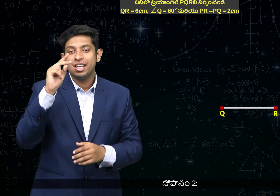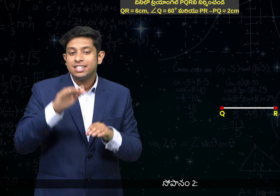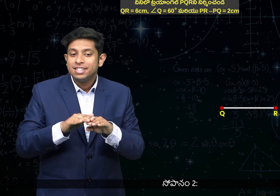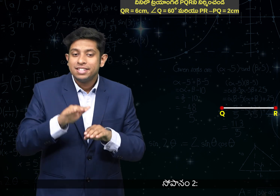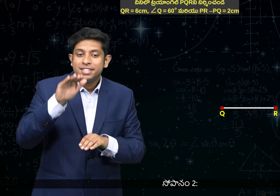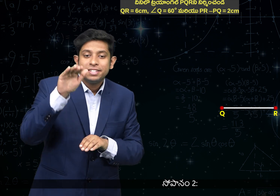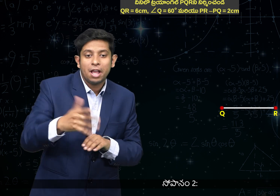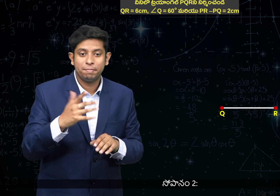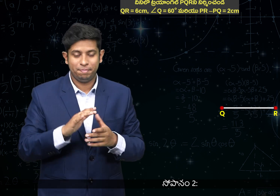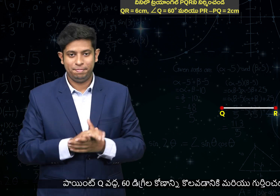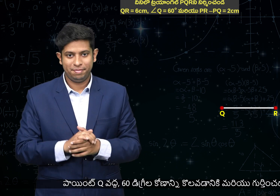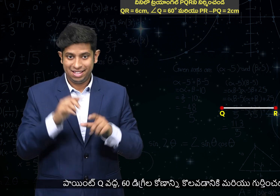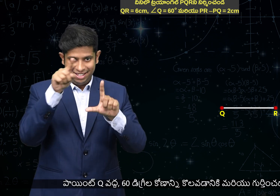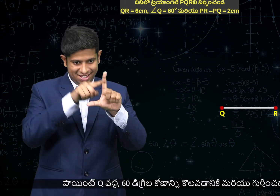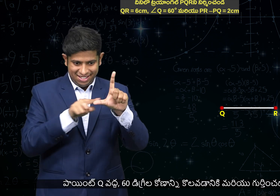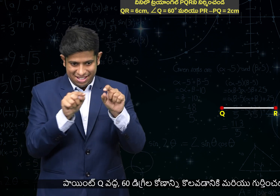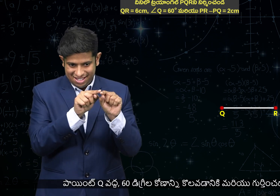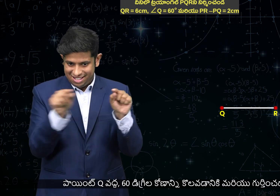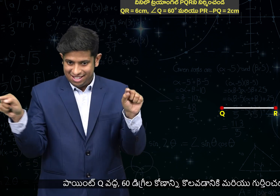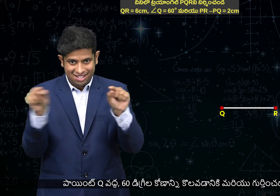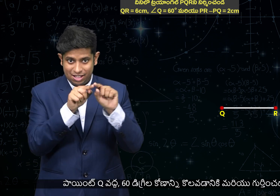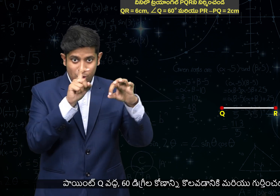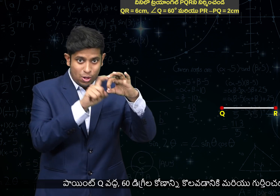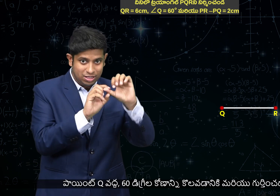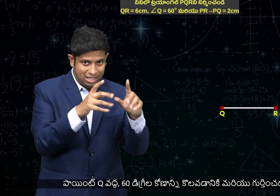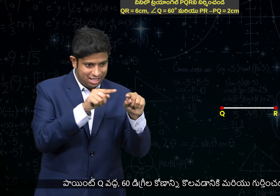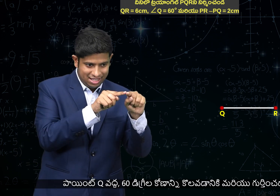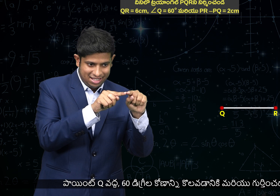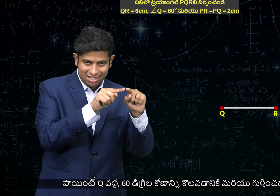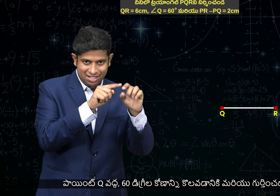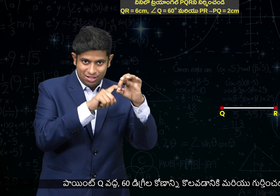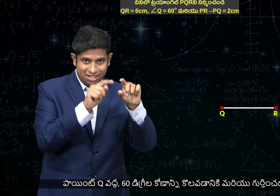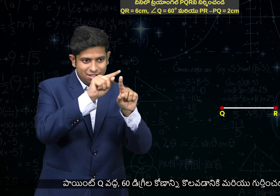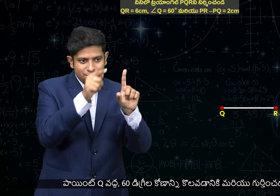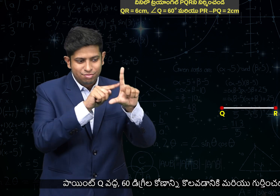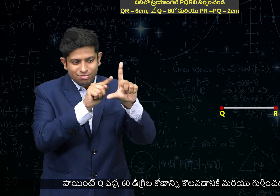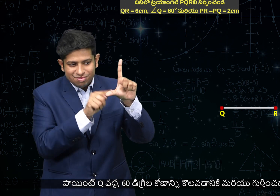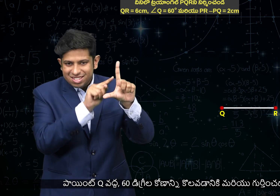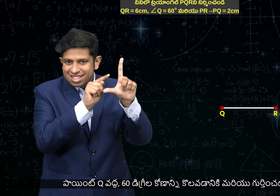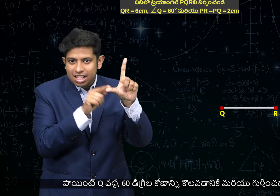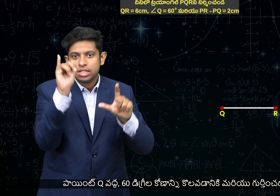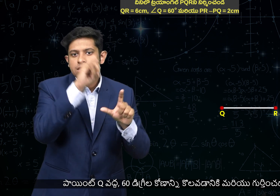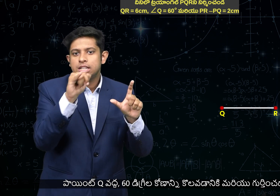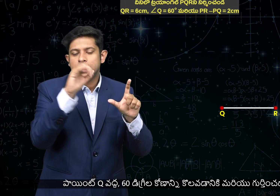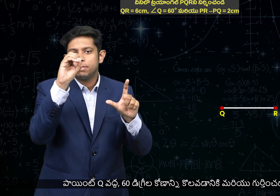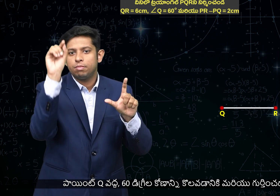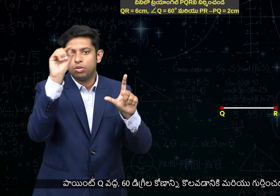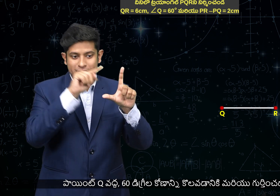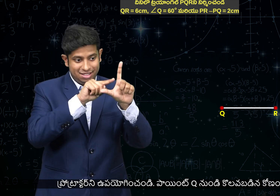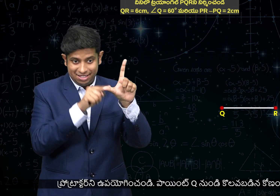సోపానం 2. పాయింట్ క్యూ వద్ద 60 డిగ్రీల కోణాన్ని కొలవడానికి మరియు గుర్తించడానికి